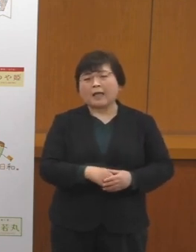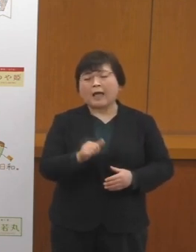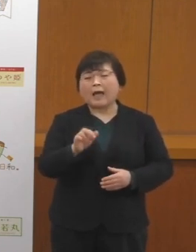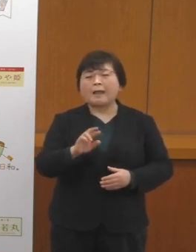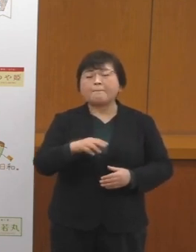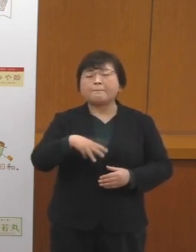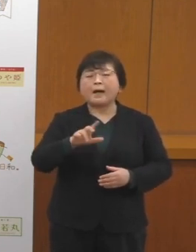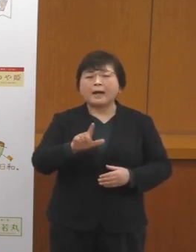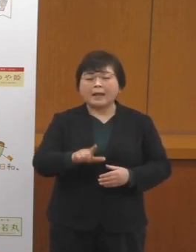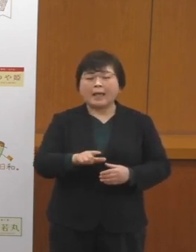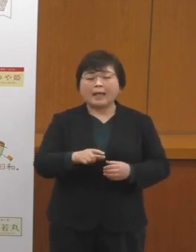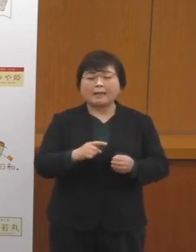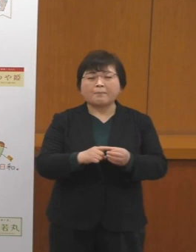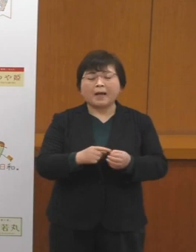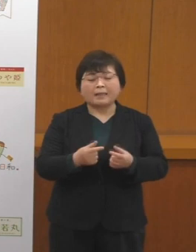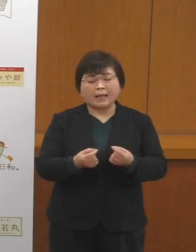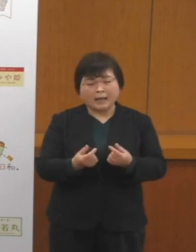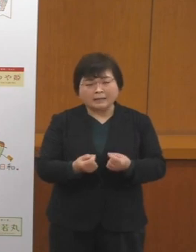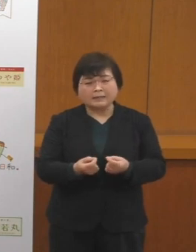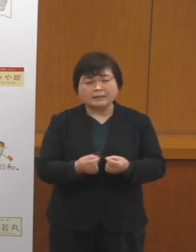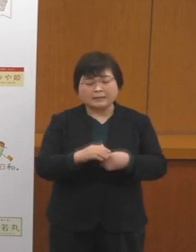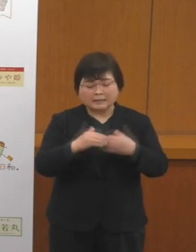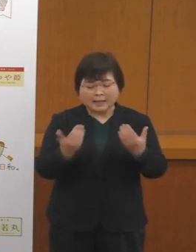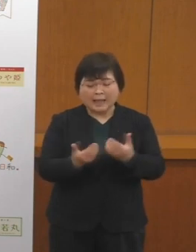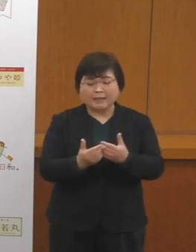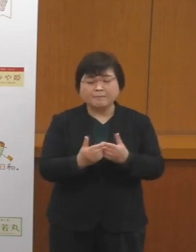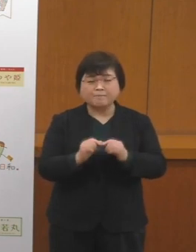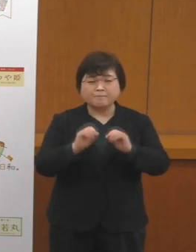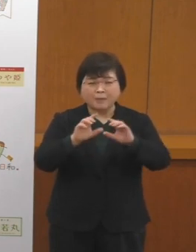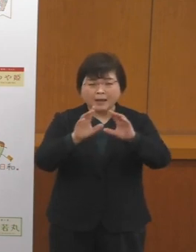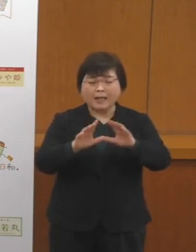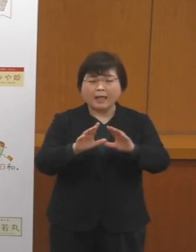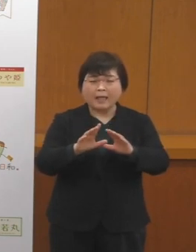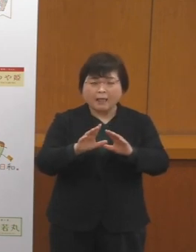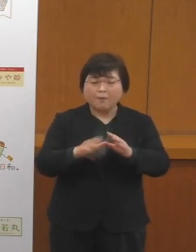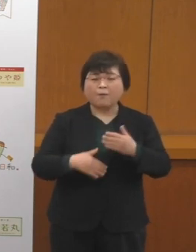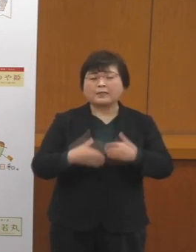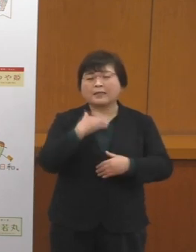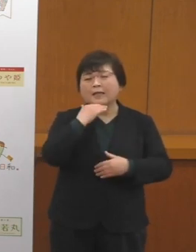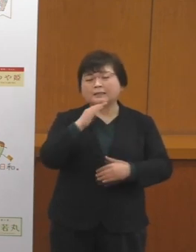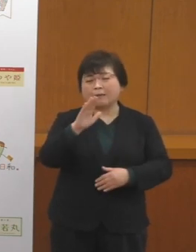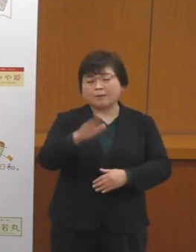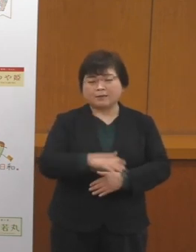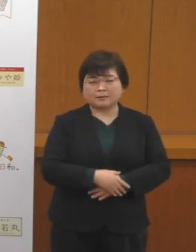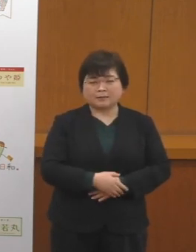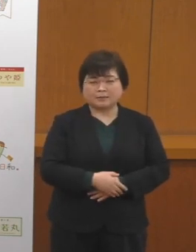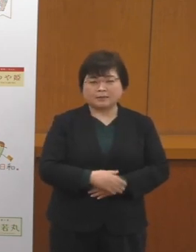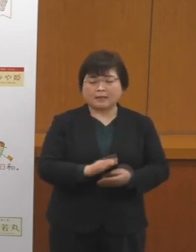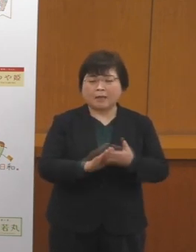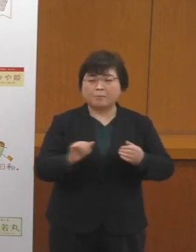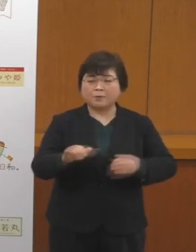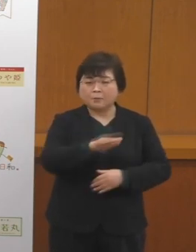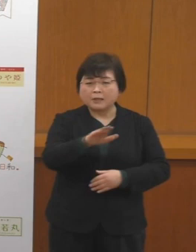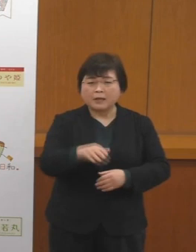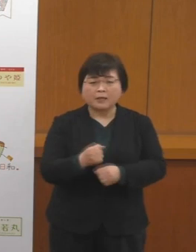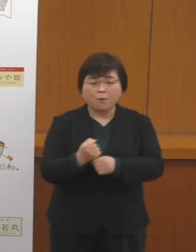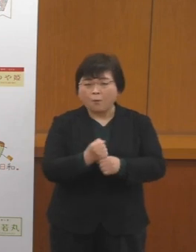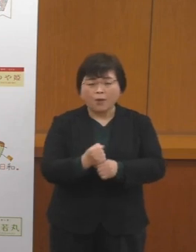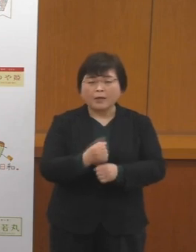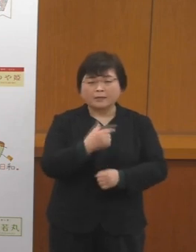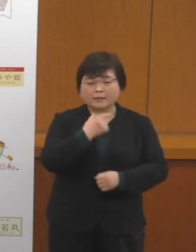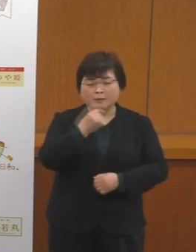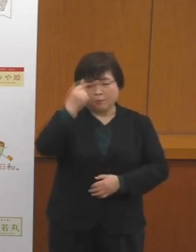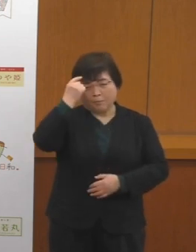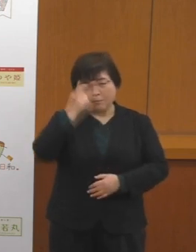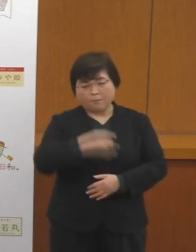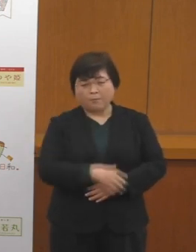アランマーレ山形らしい全員バレーを見せてくれることを期待しております県民みんなで応援してまいり